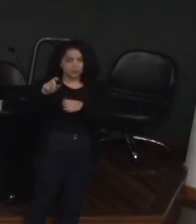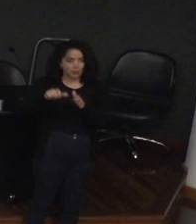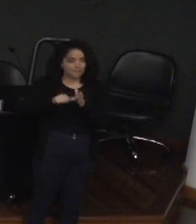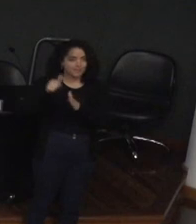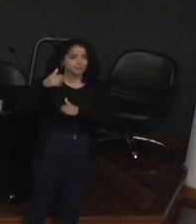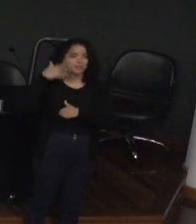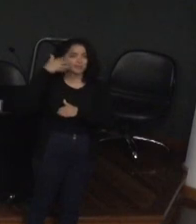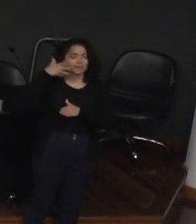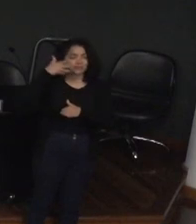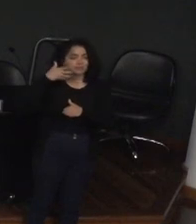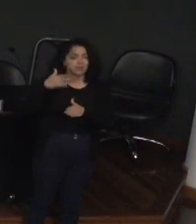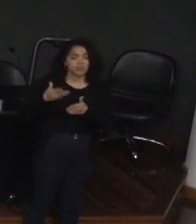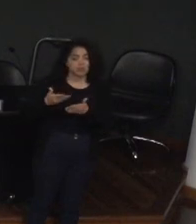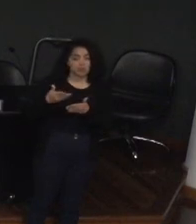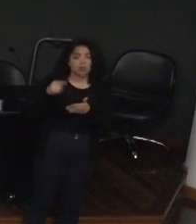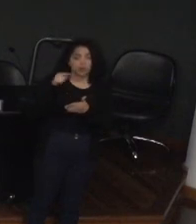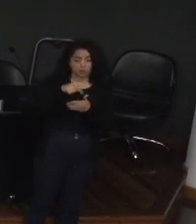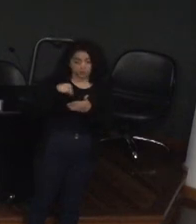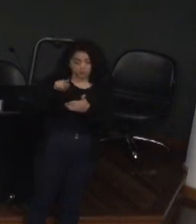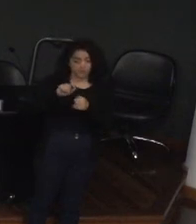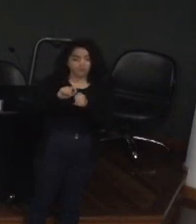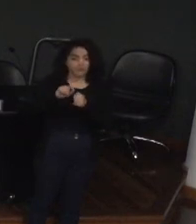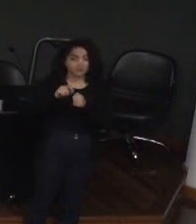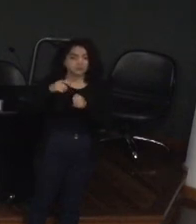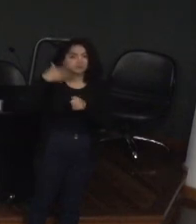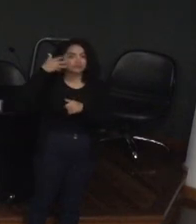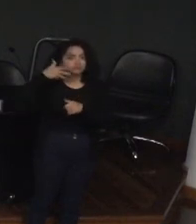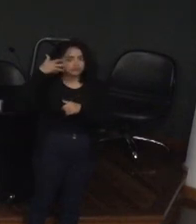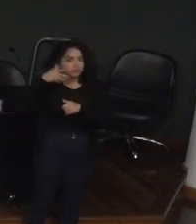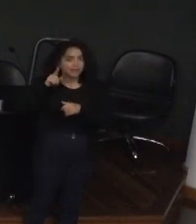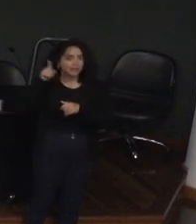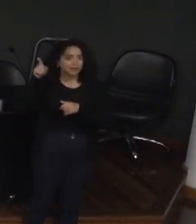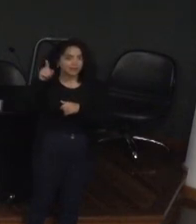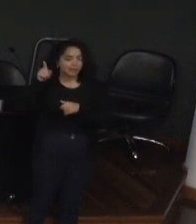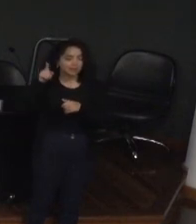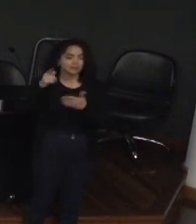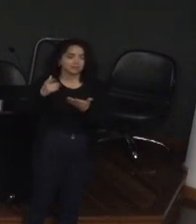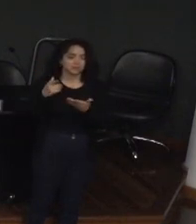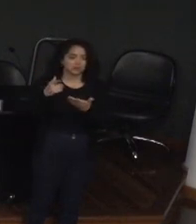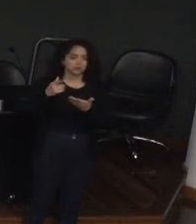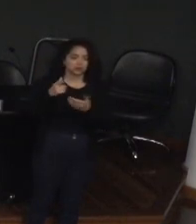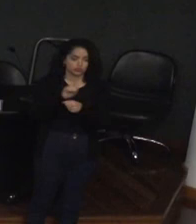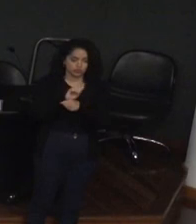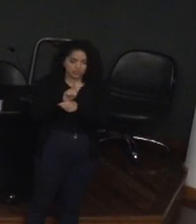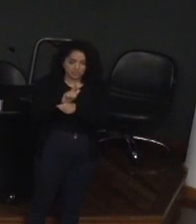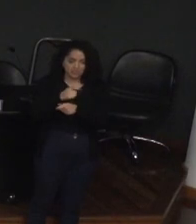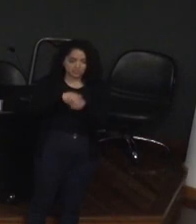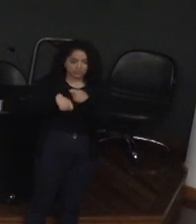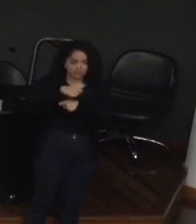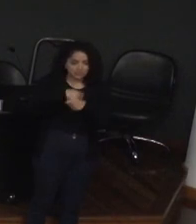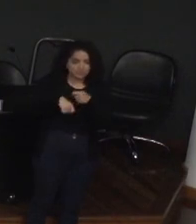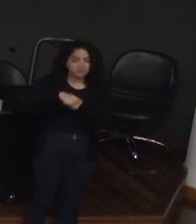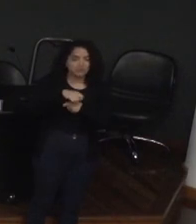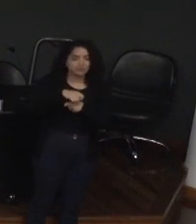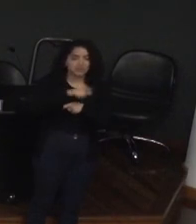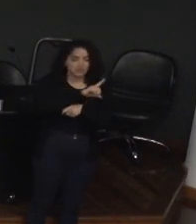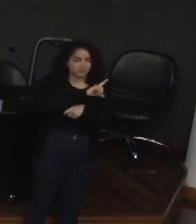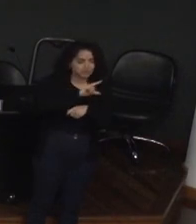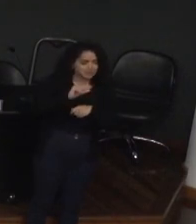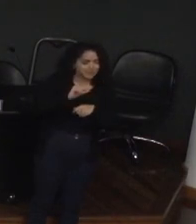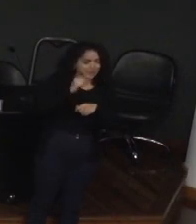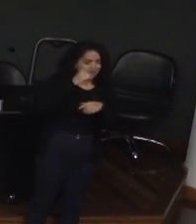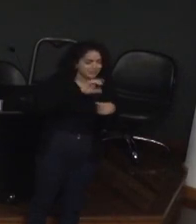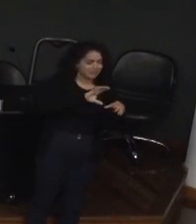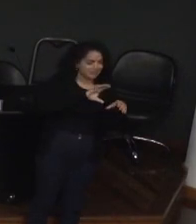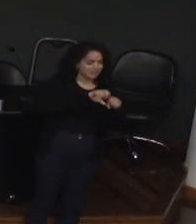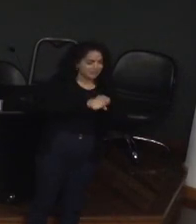professor Romeu falou bem assim, Pironte, você vai dar uma palestra no Congresso Paranaense de Direito Administrativo. E eu falei, professor, acabei de sair da faculdade, me desculpe,